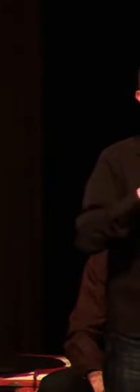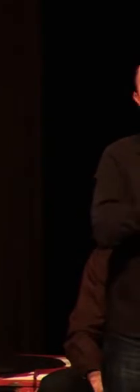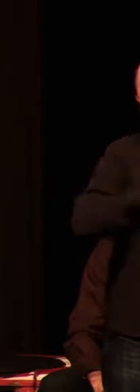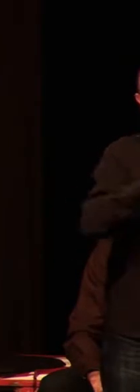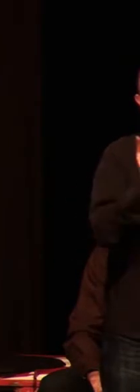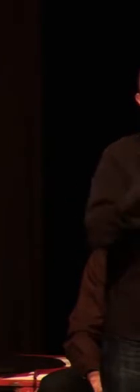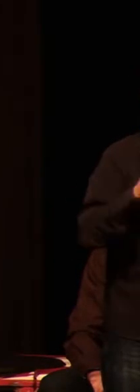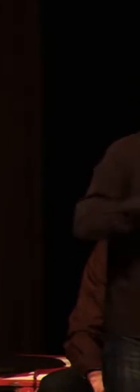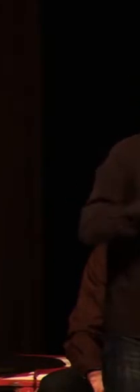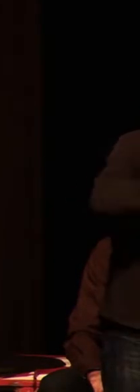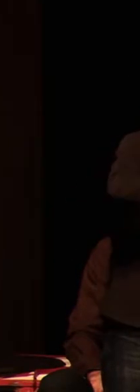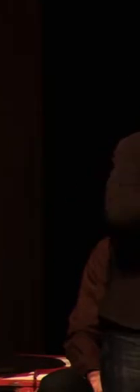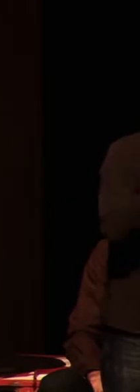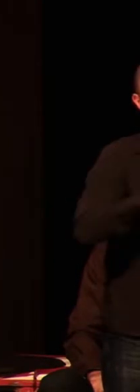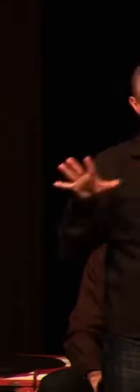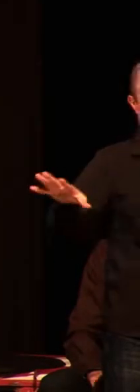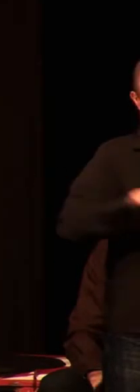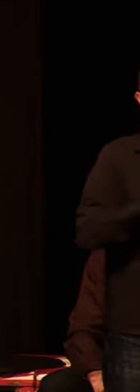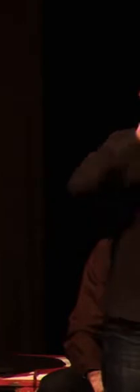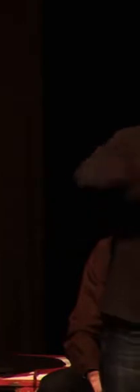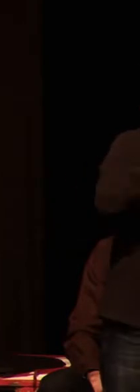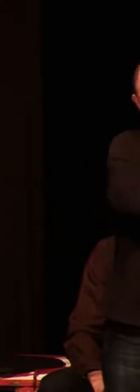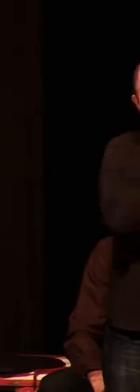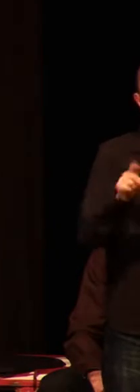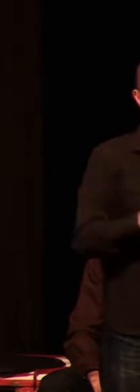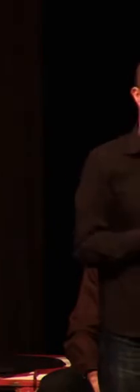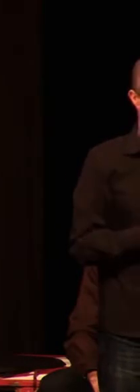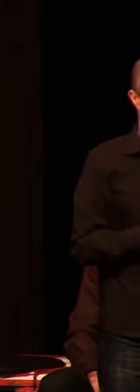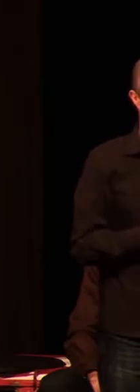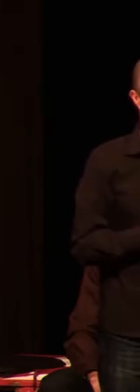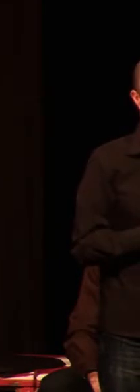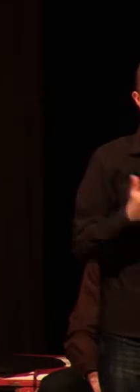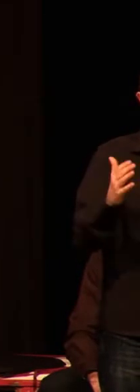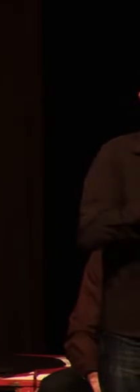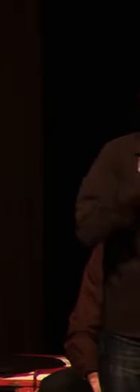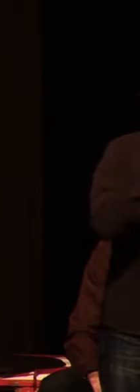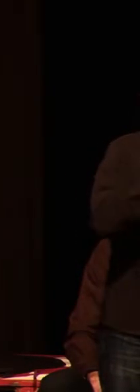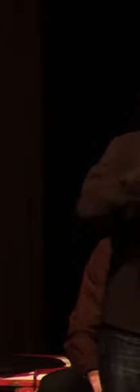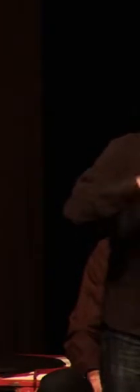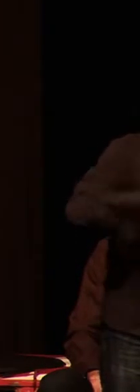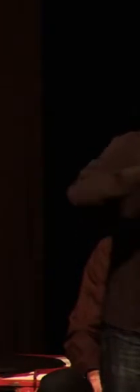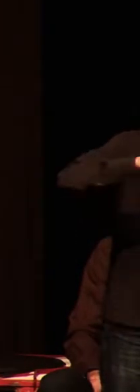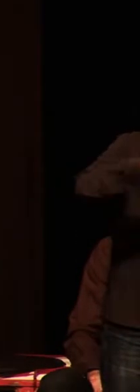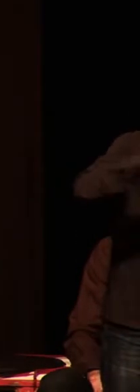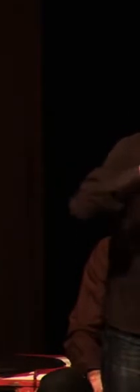volem ni radial ni centralitzat. I tota aquesta tasca cap a la ruptura